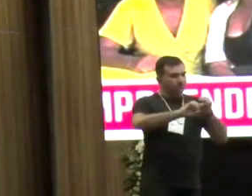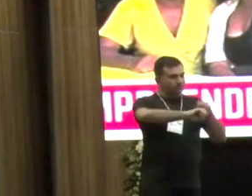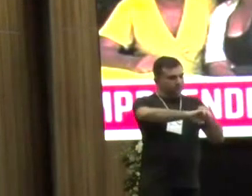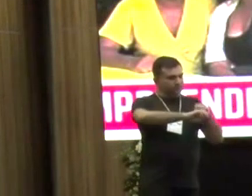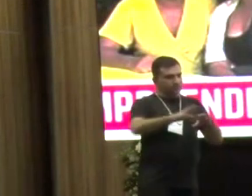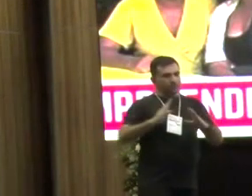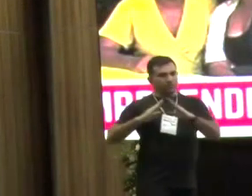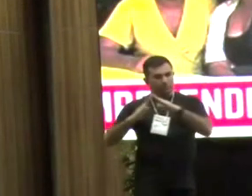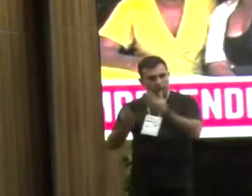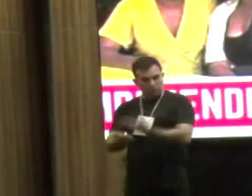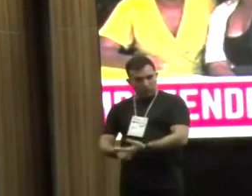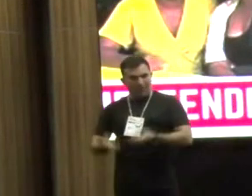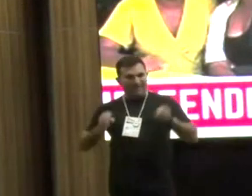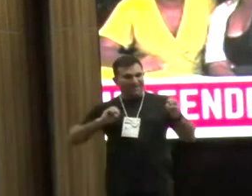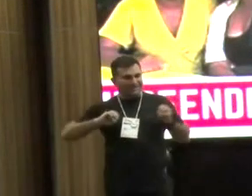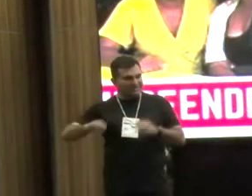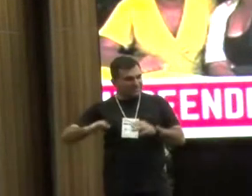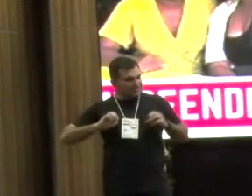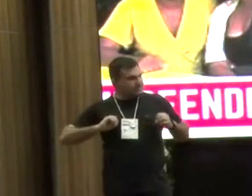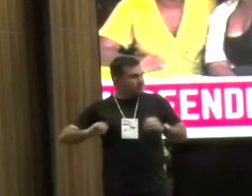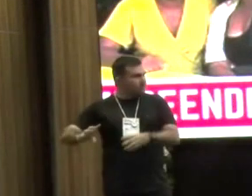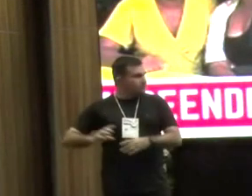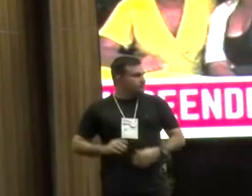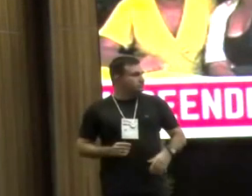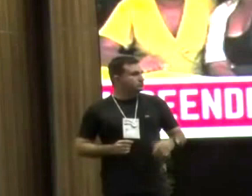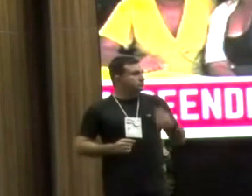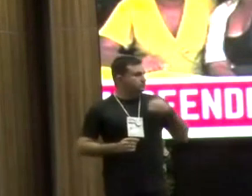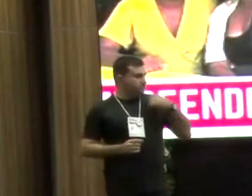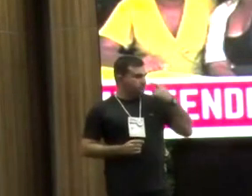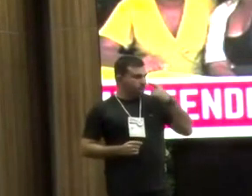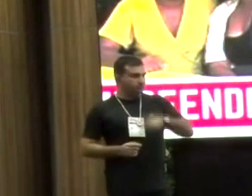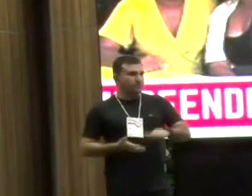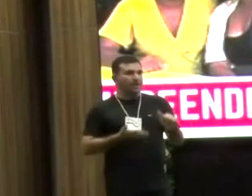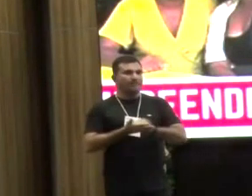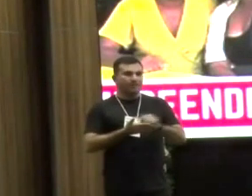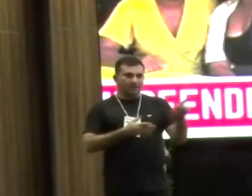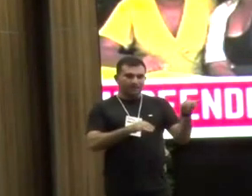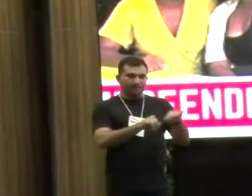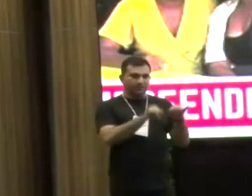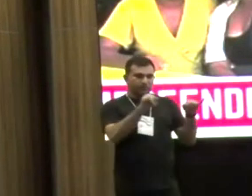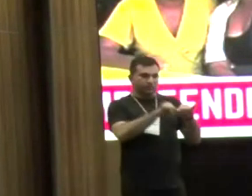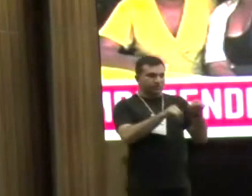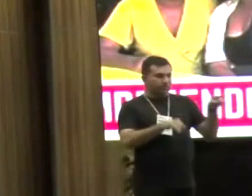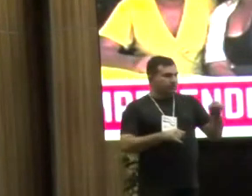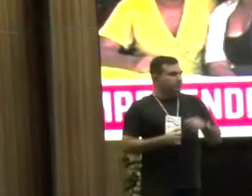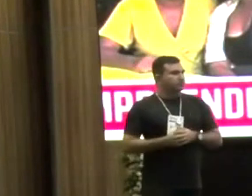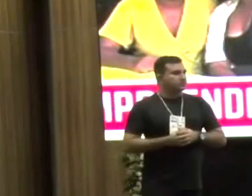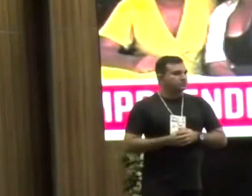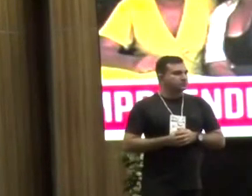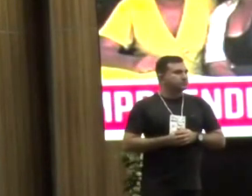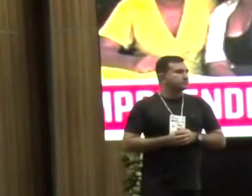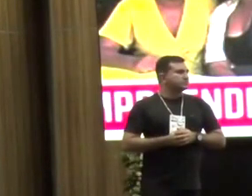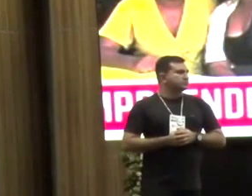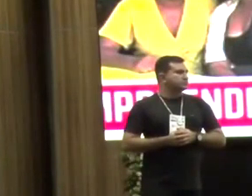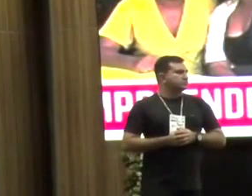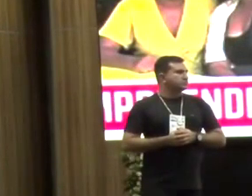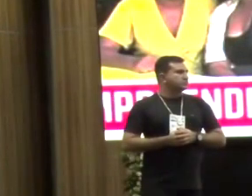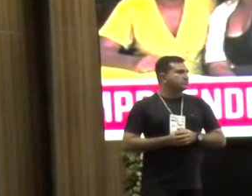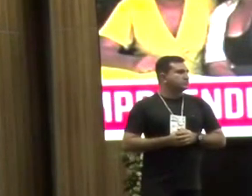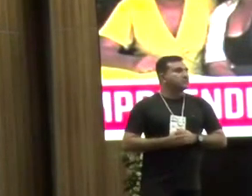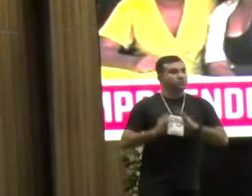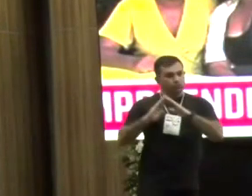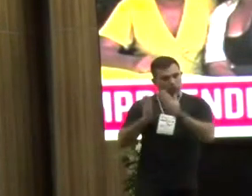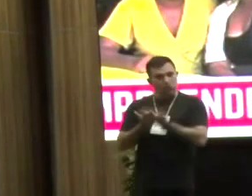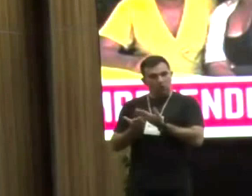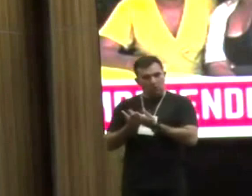e a escola ensina, eu vou lá no Message e digo, apaga essa besteira do seu Instagram. Porque a